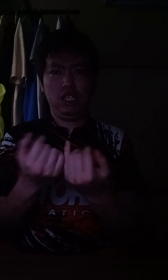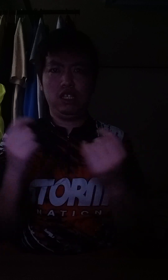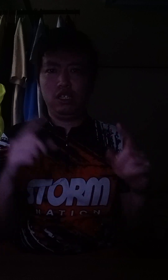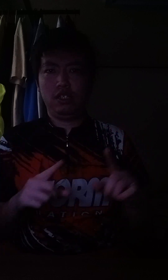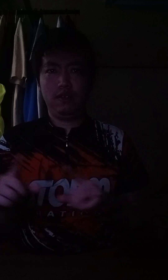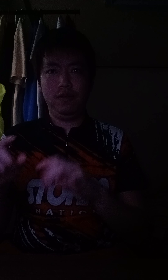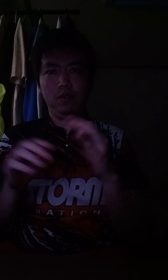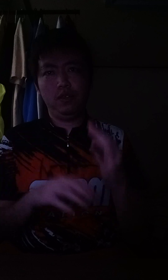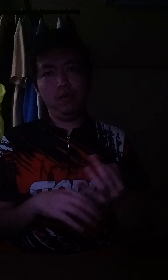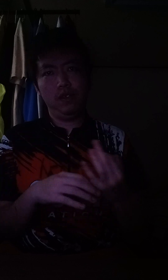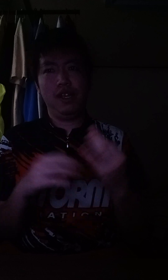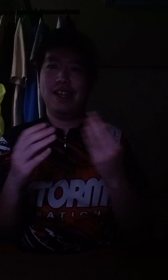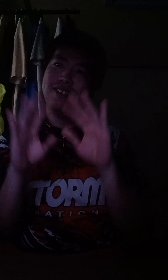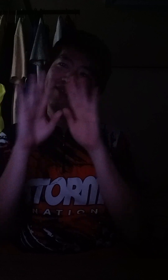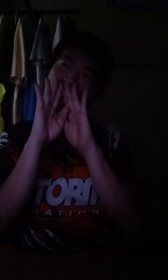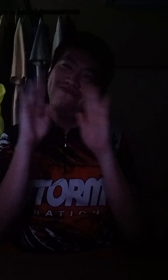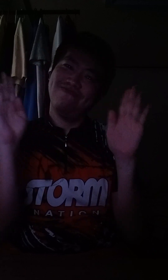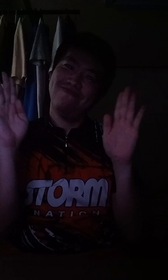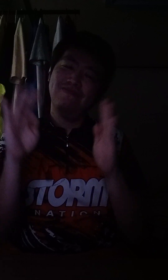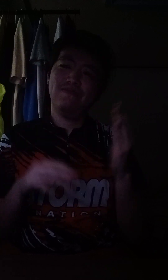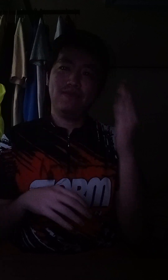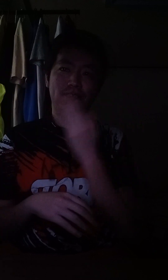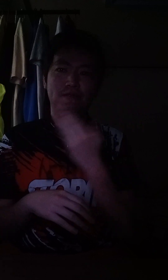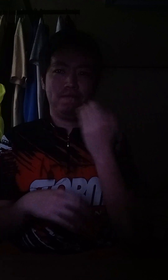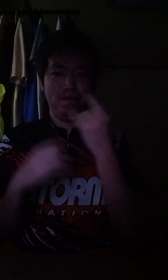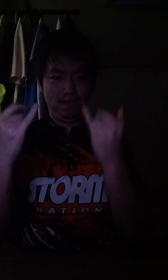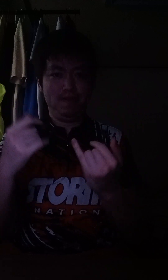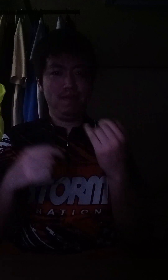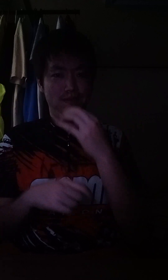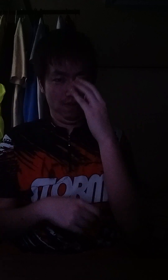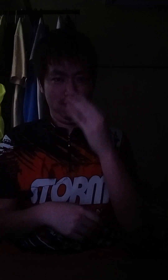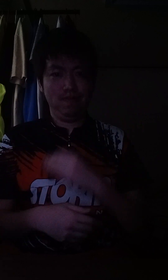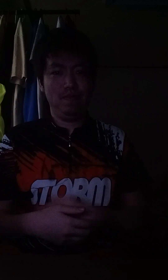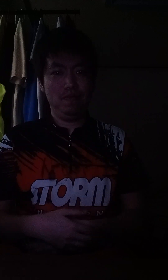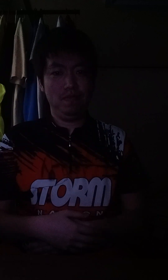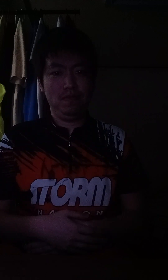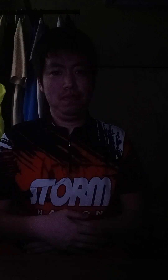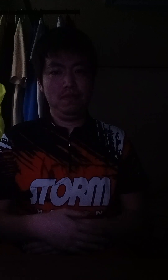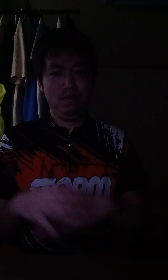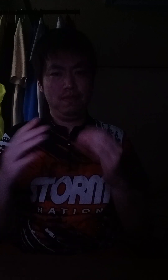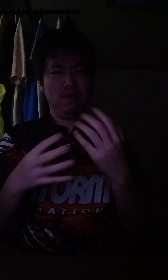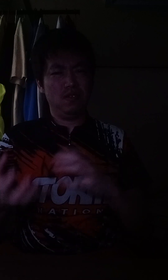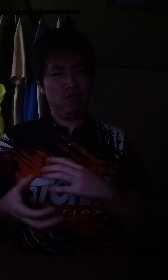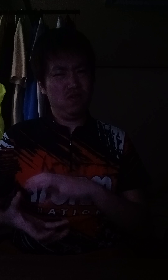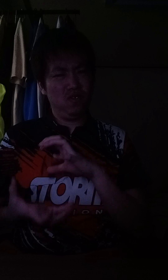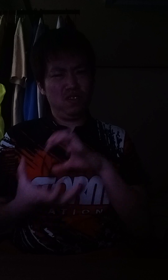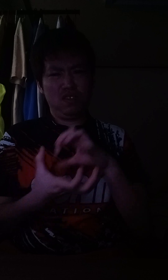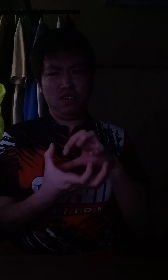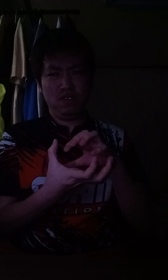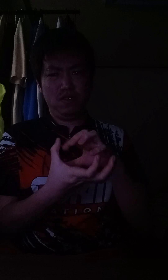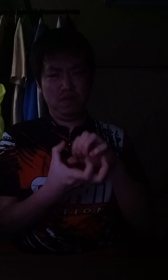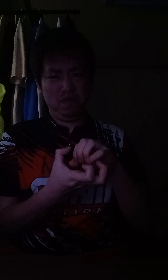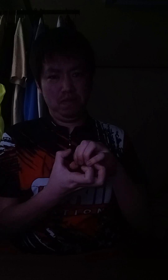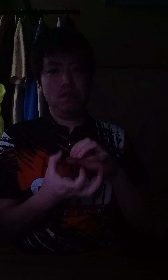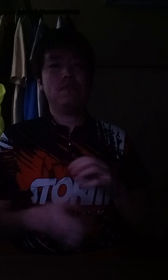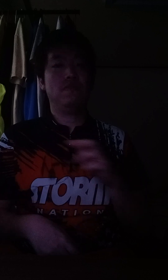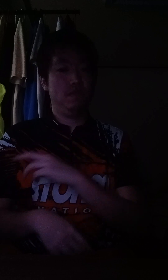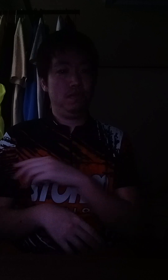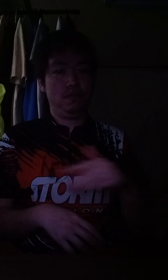승현이지만 그럼에도 밝은 모습을 잃지 않습니다. 목자표 심장 수술 다단계로 받는 것, 그 이후에 이제